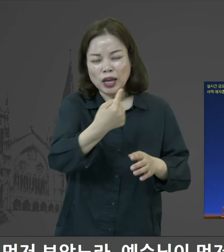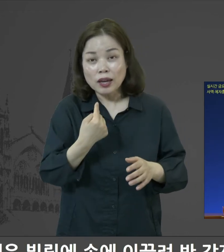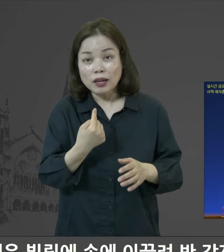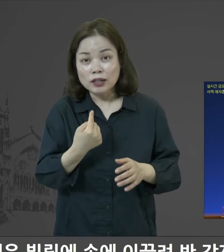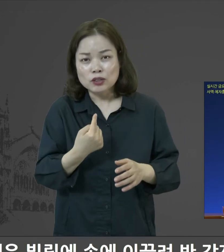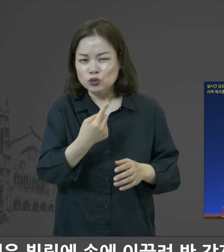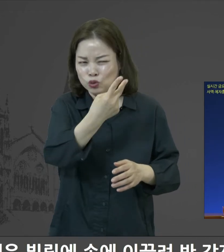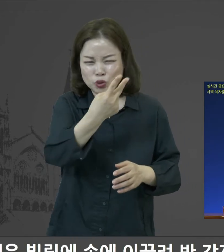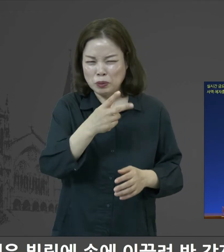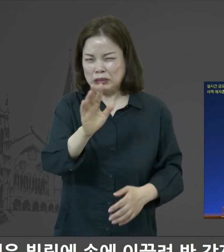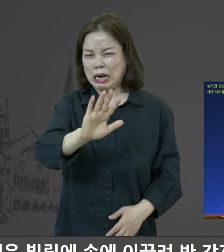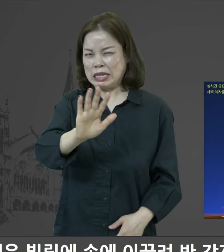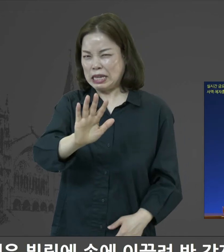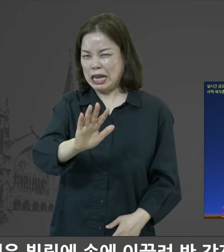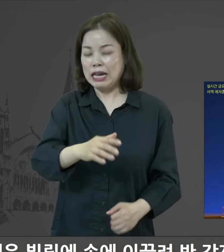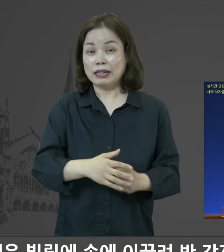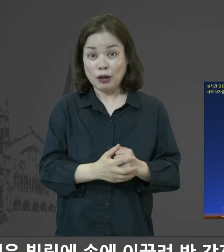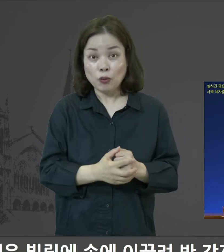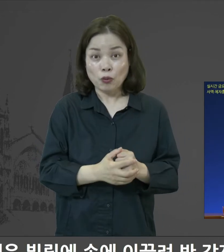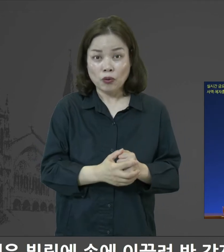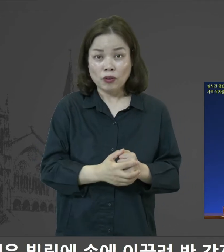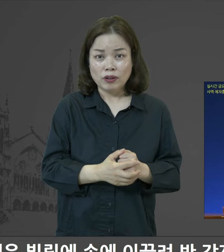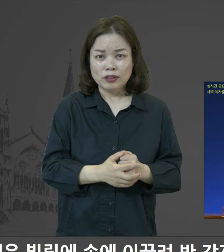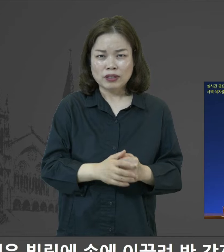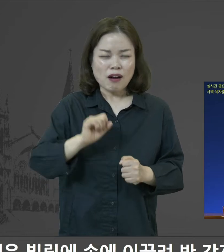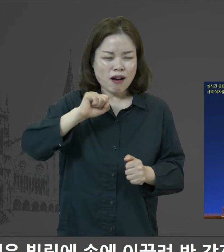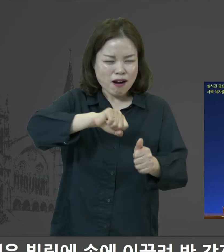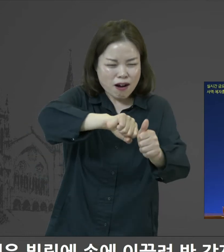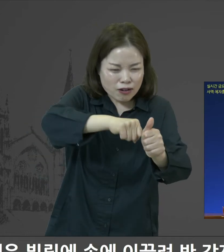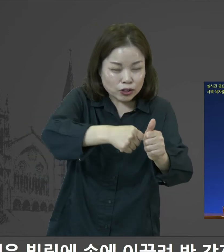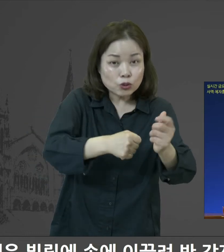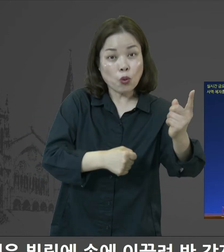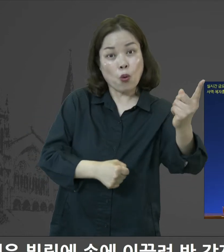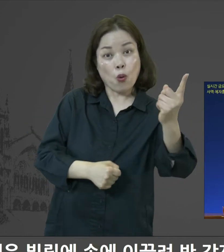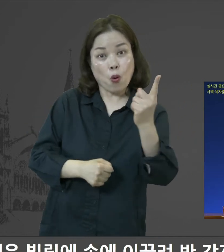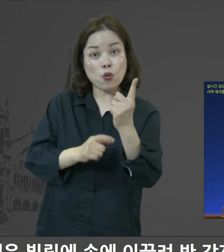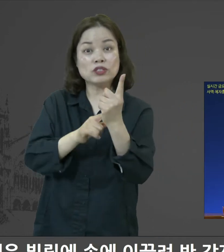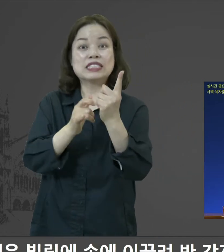근데 2번은 안 돼, 그리고 교회